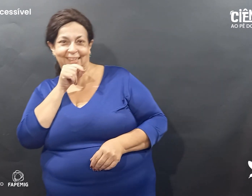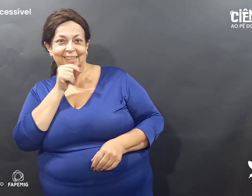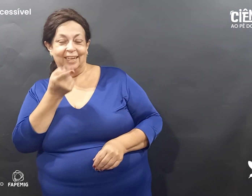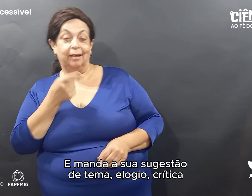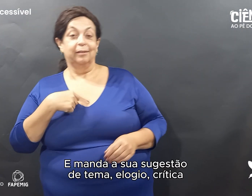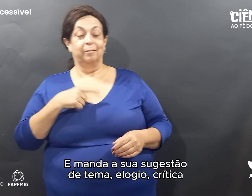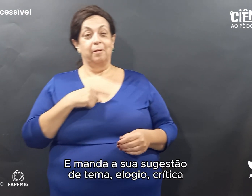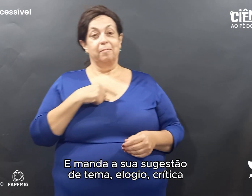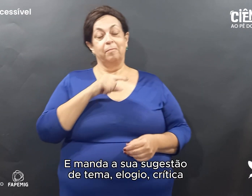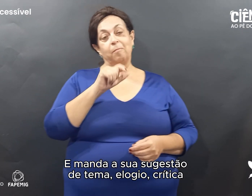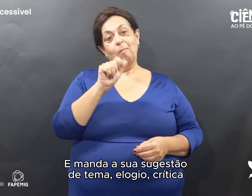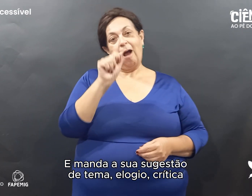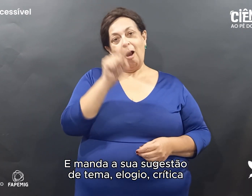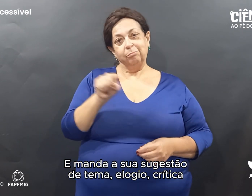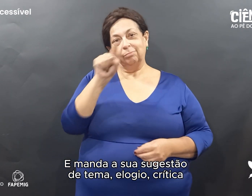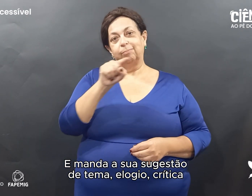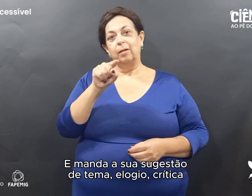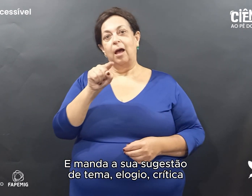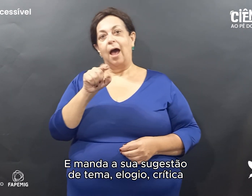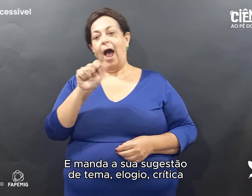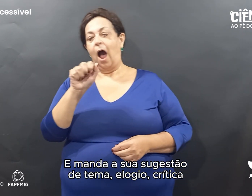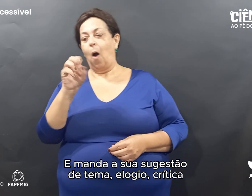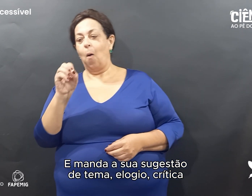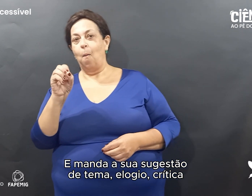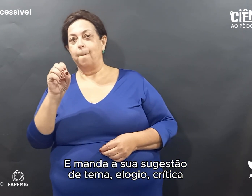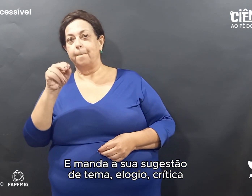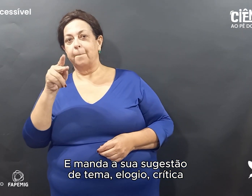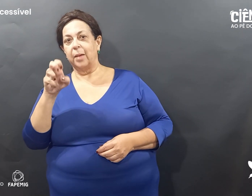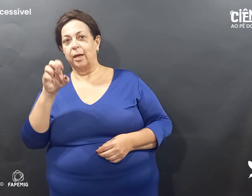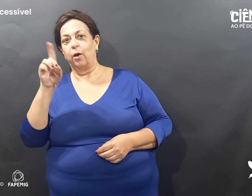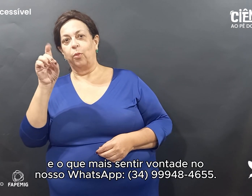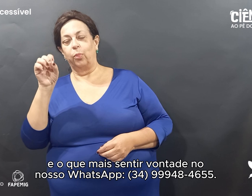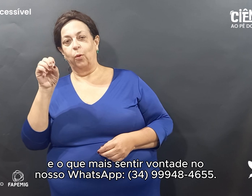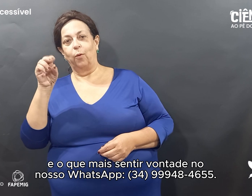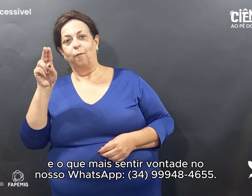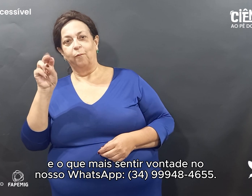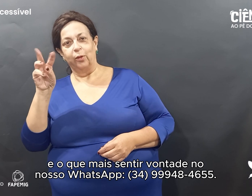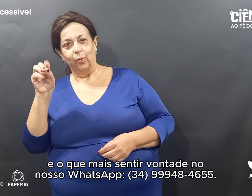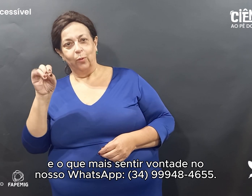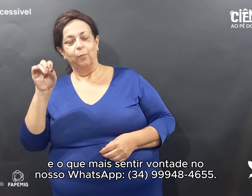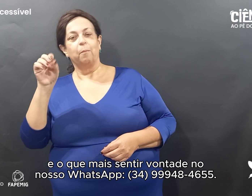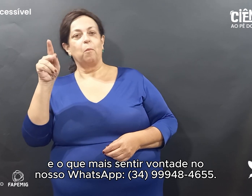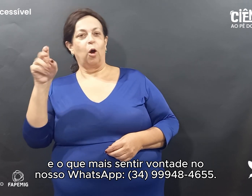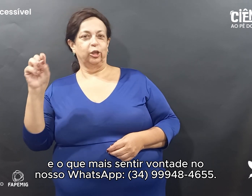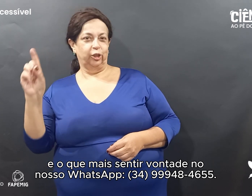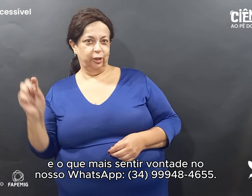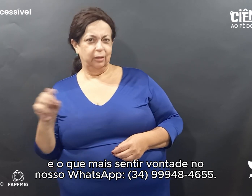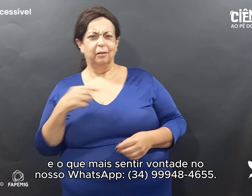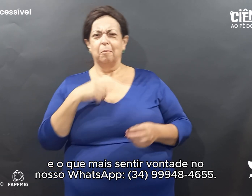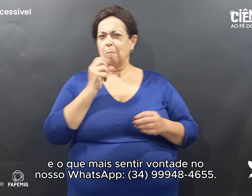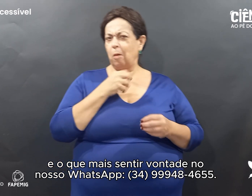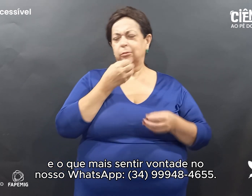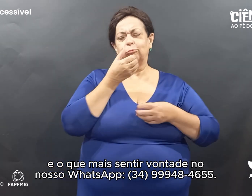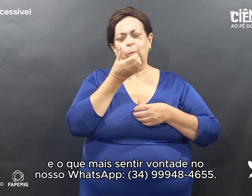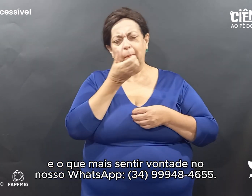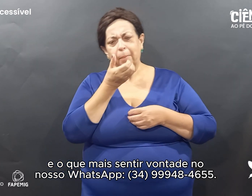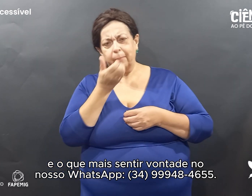@aopédoouvidopod. E manda sua sugestão de tema, elogio, crítica e o que mais sentir vontade no nosso